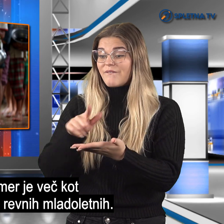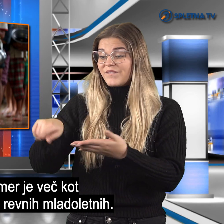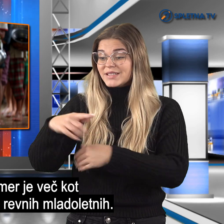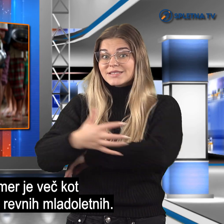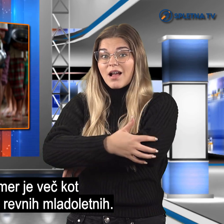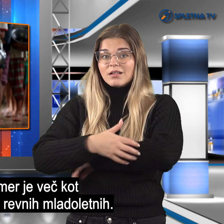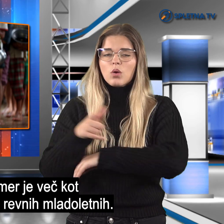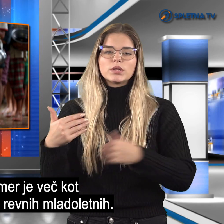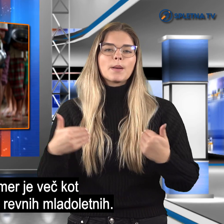mladoletnih.